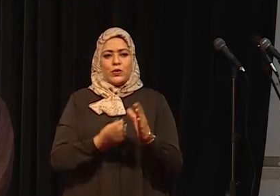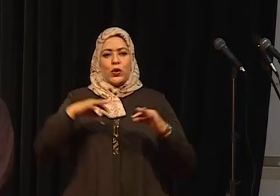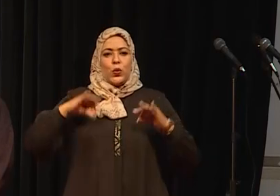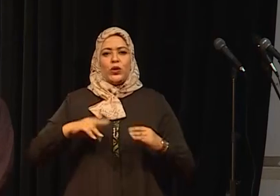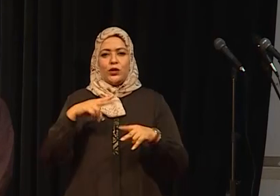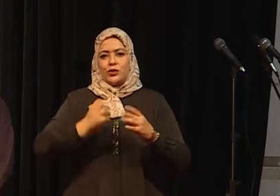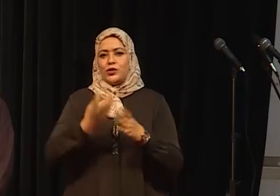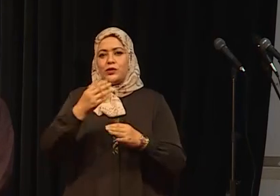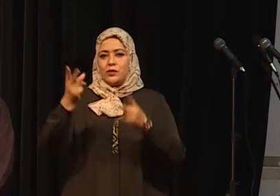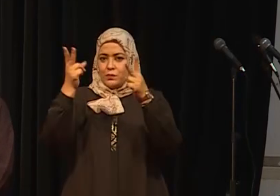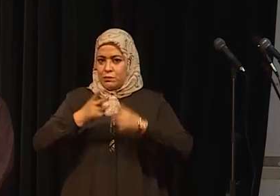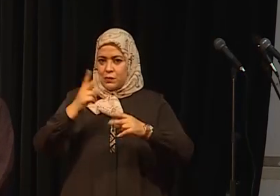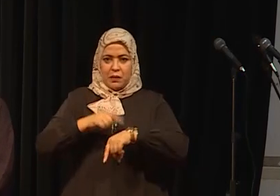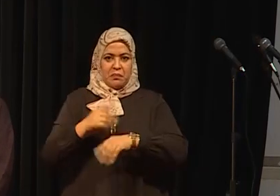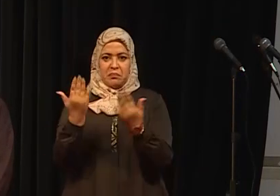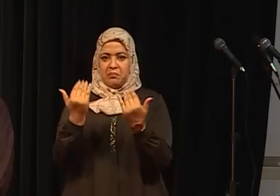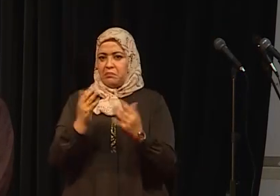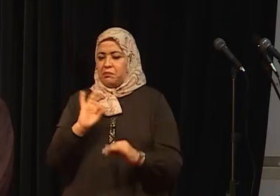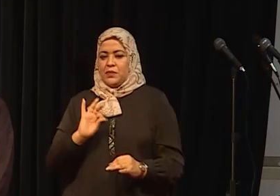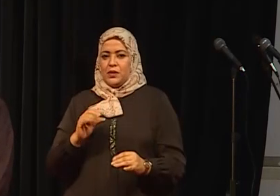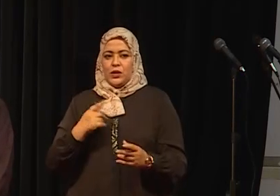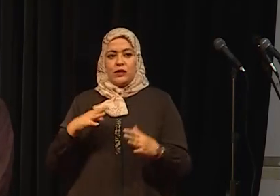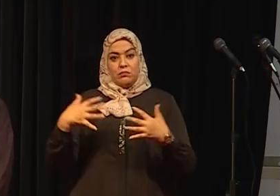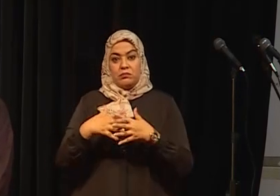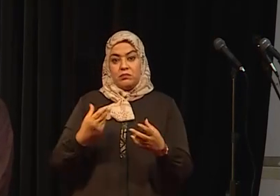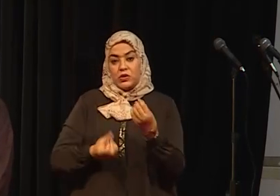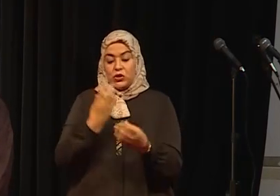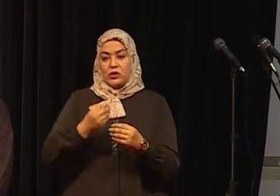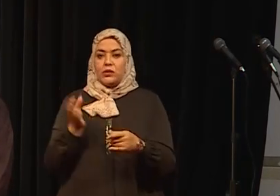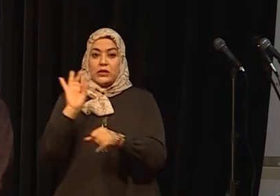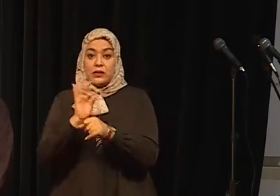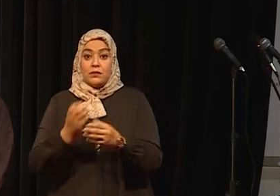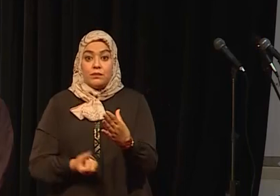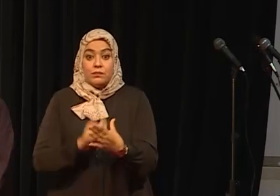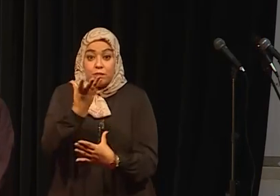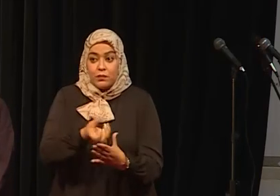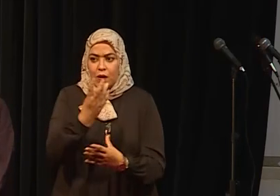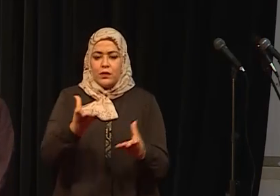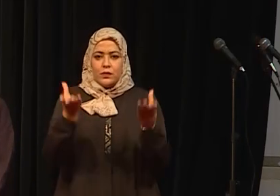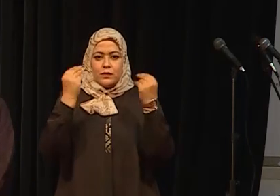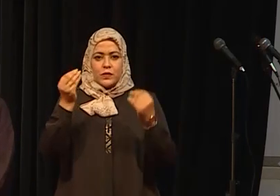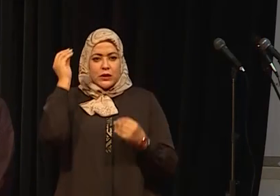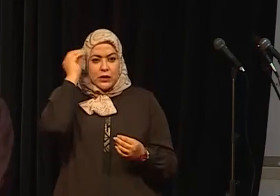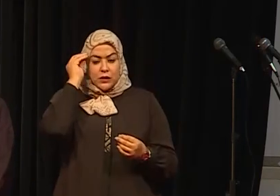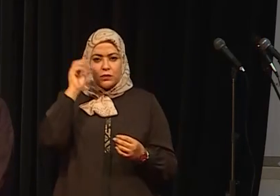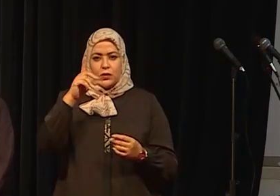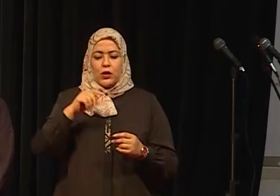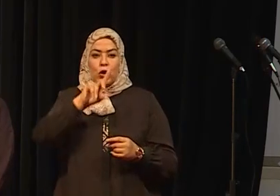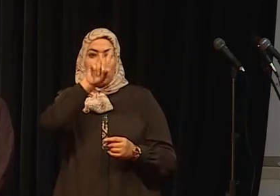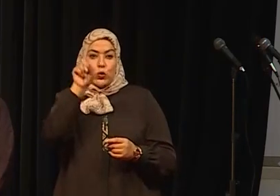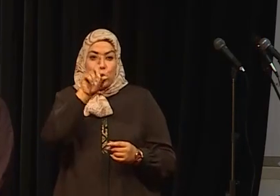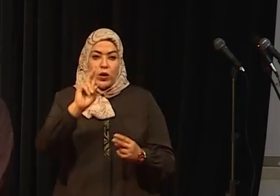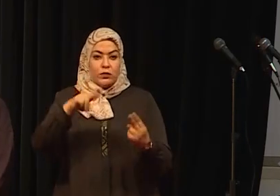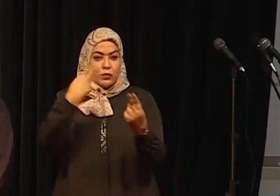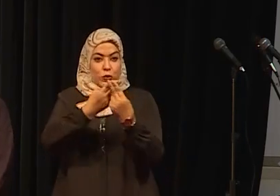ينضموا بنا وفاعلين آخرين اللي ينضموا معنا، يمكن نزودكم بمعلومات اللي بقاو يكونوا عندكم شي سؤال